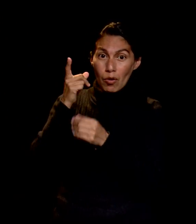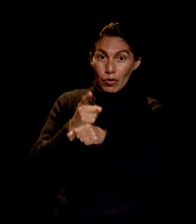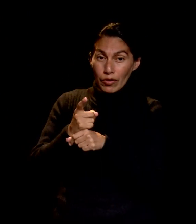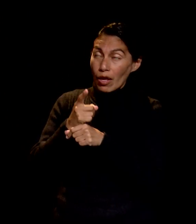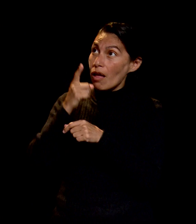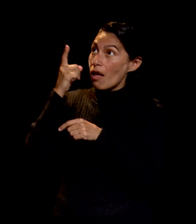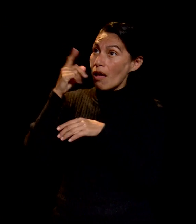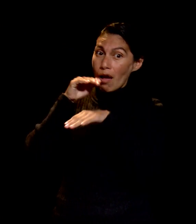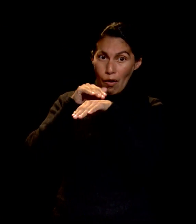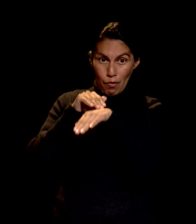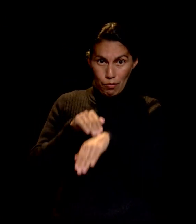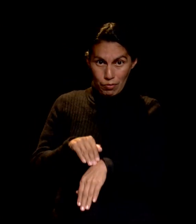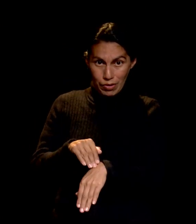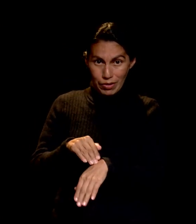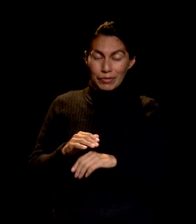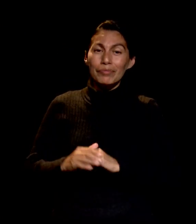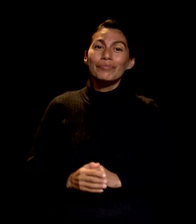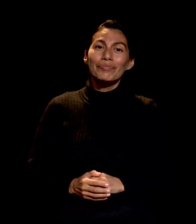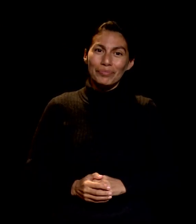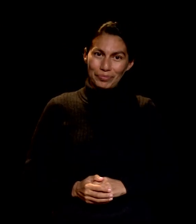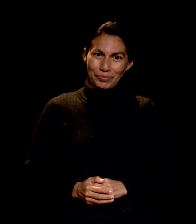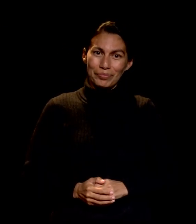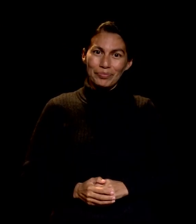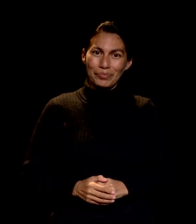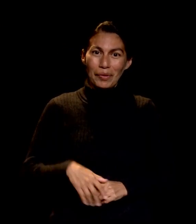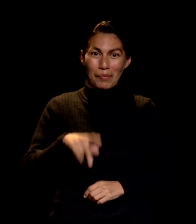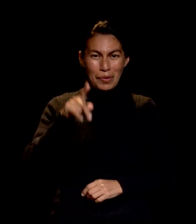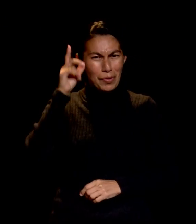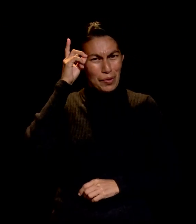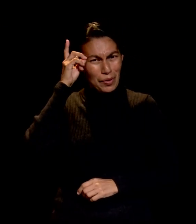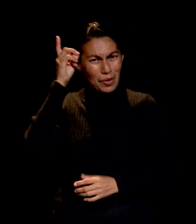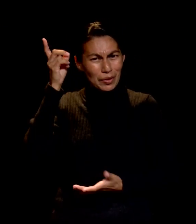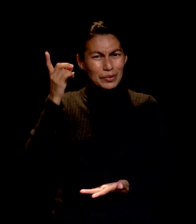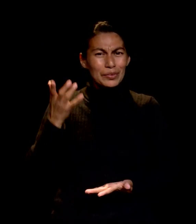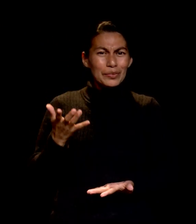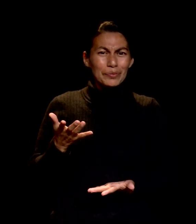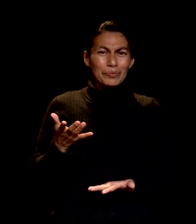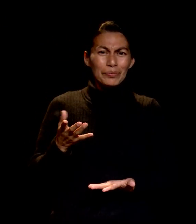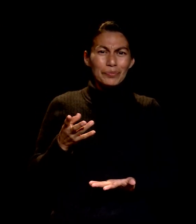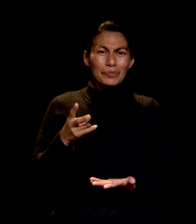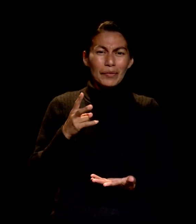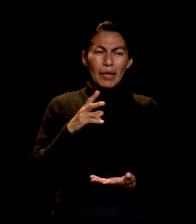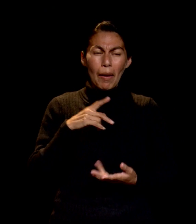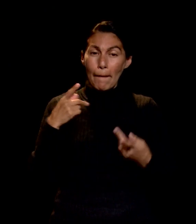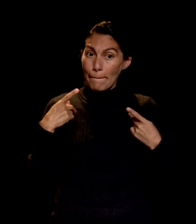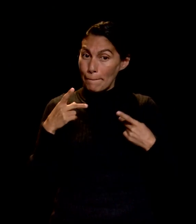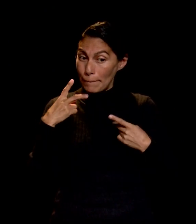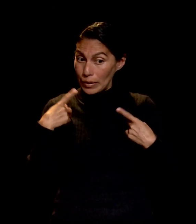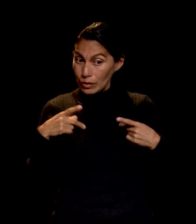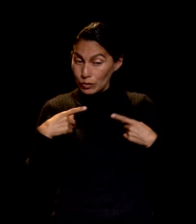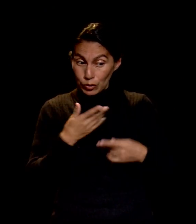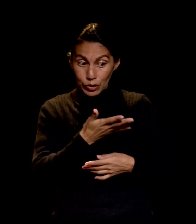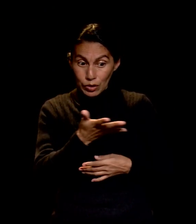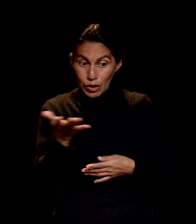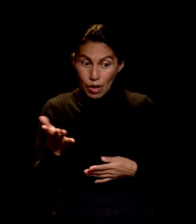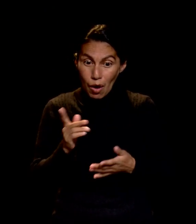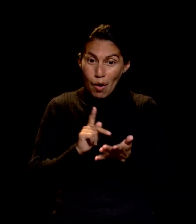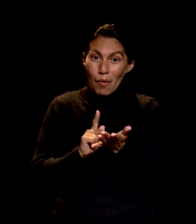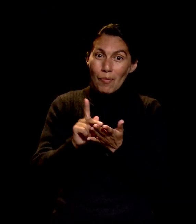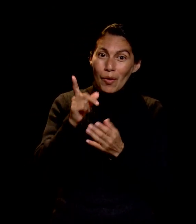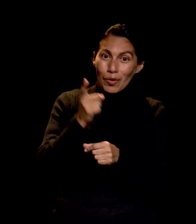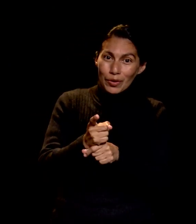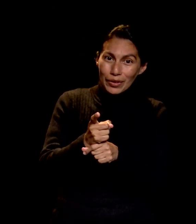Sin embargo, Dios a veces tiene muchas otras maneras en que comunica su voluntad a sus hijos.